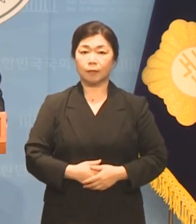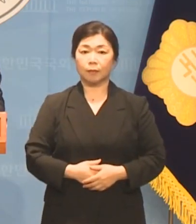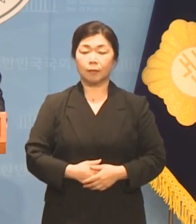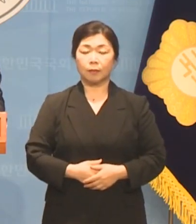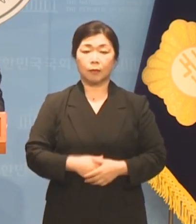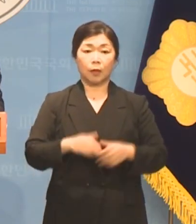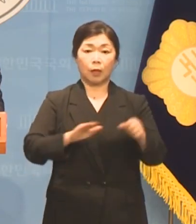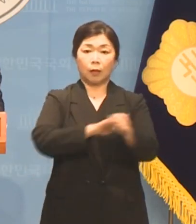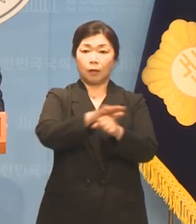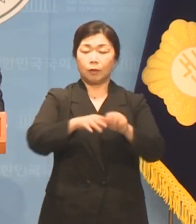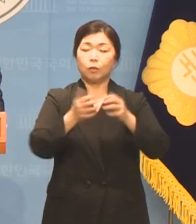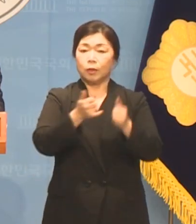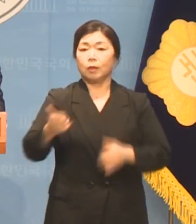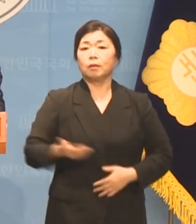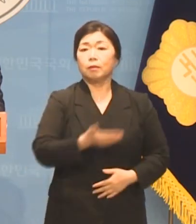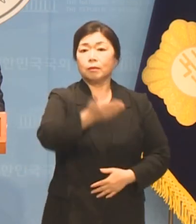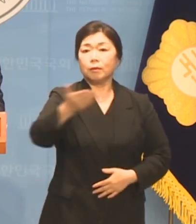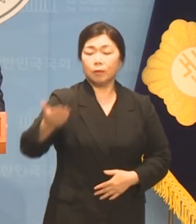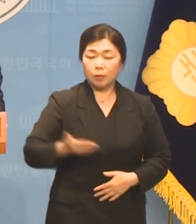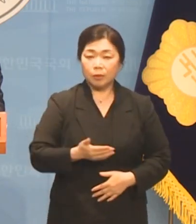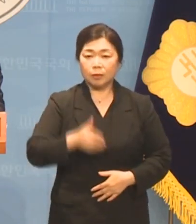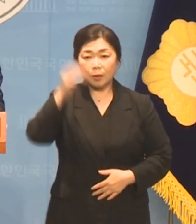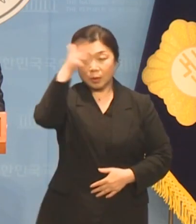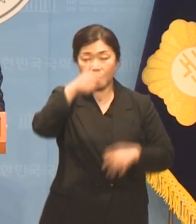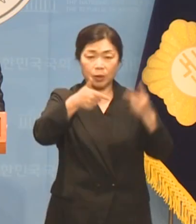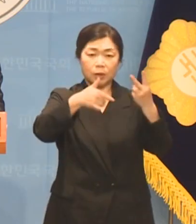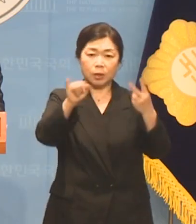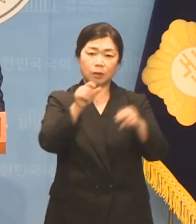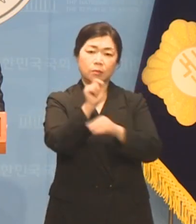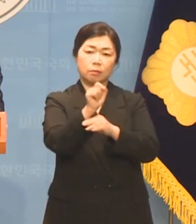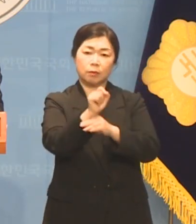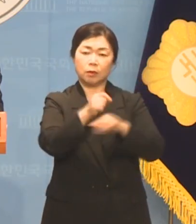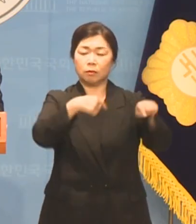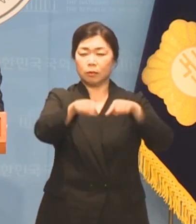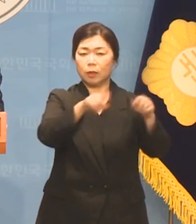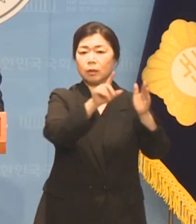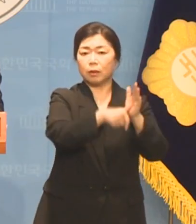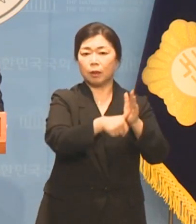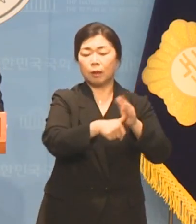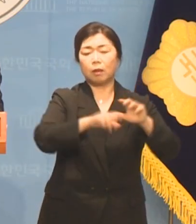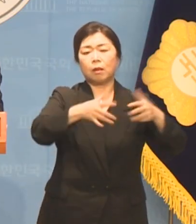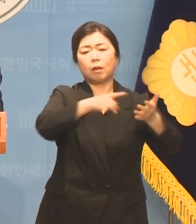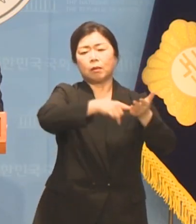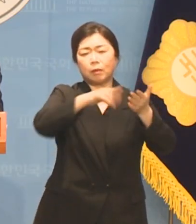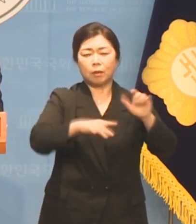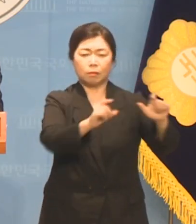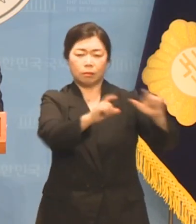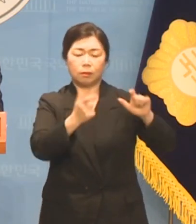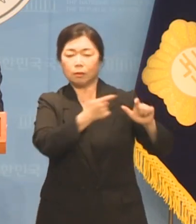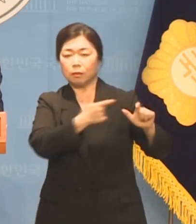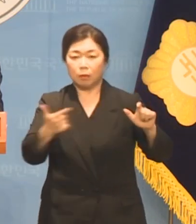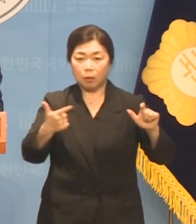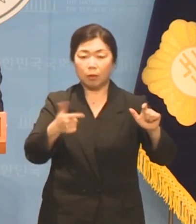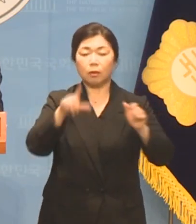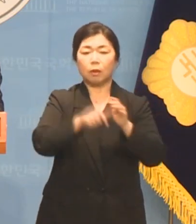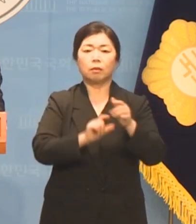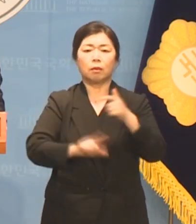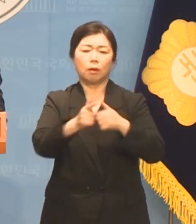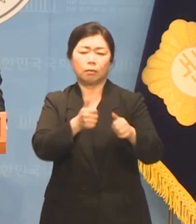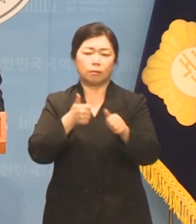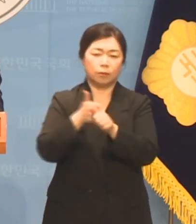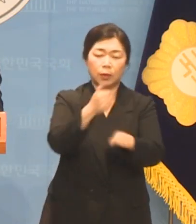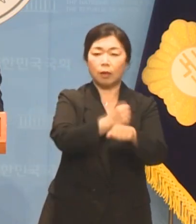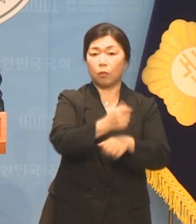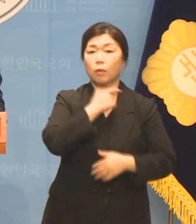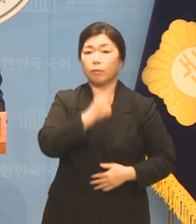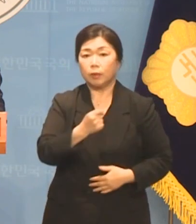사랑하는 국민 여러분, 트럼프 2기 행정부의 고관세 파도를 반드시 넘겠습니다. 이러한 파도를 넘기 위해서